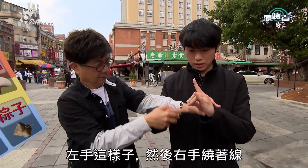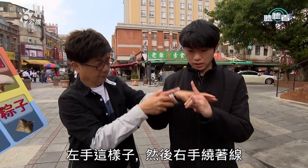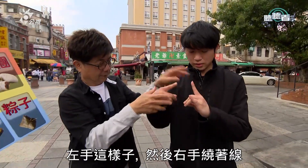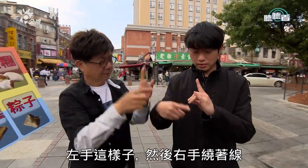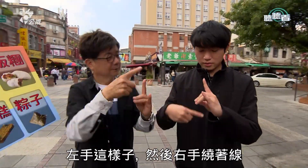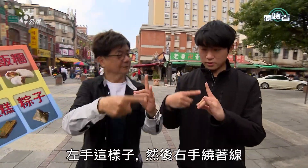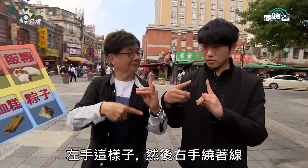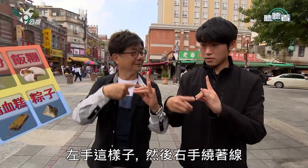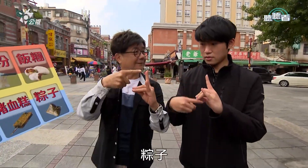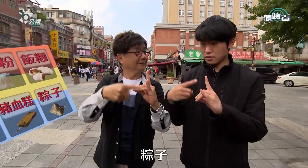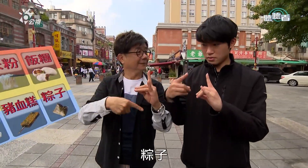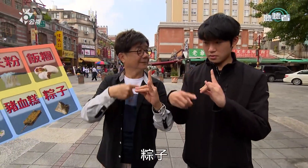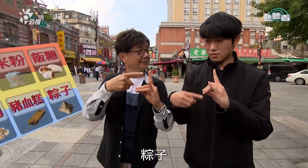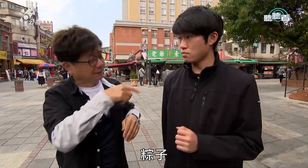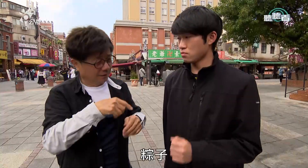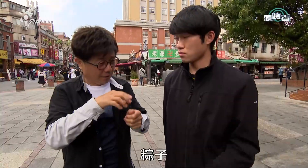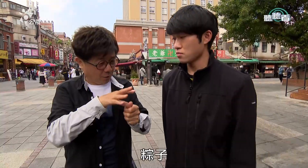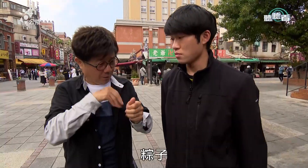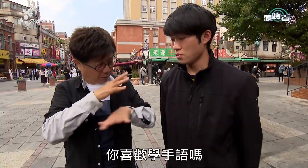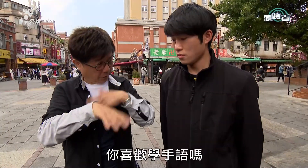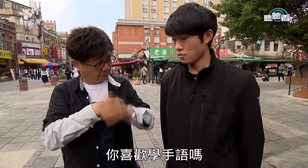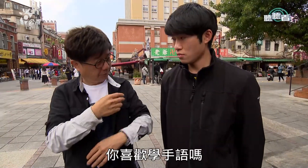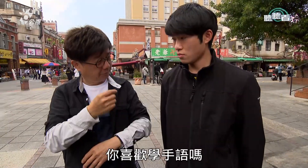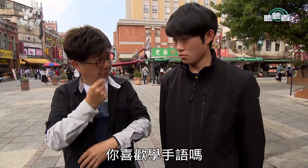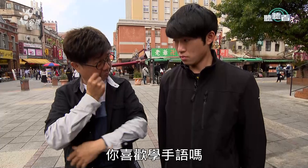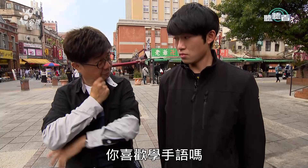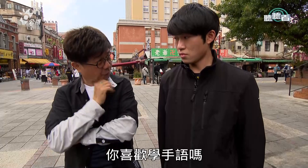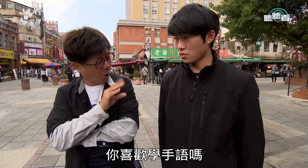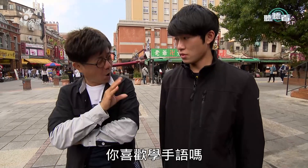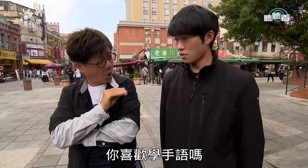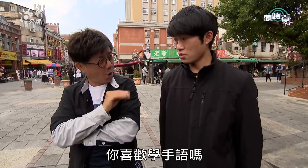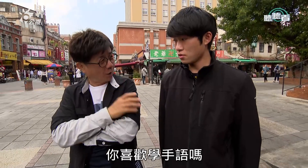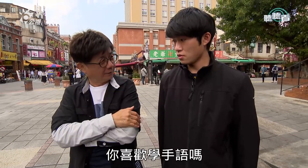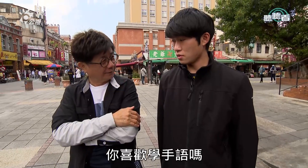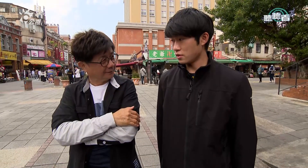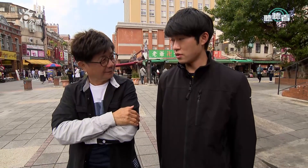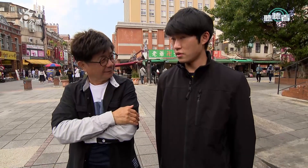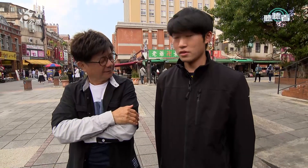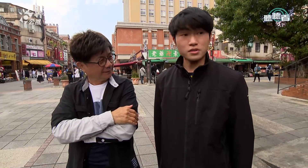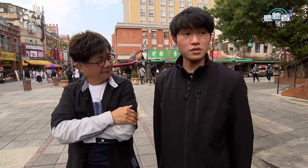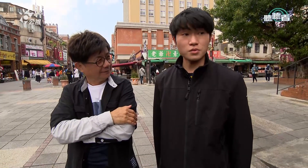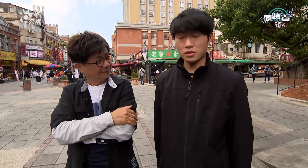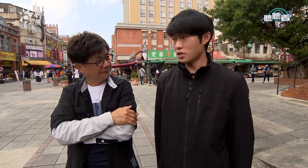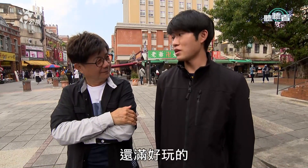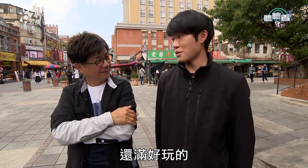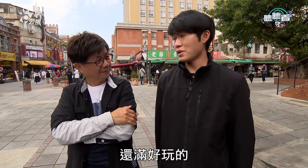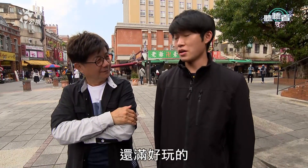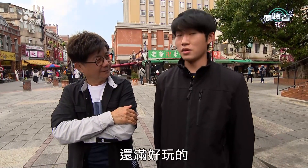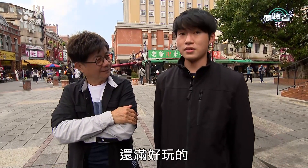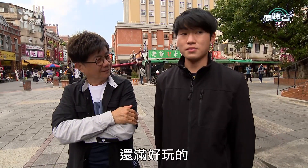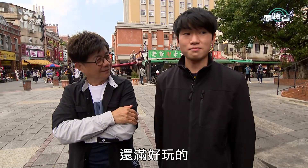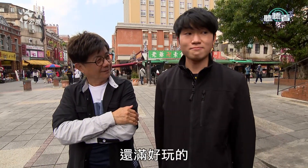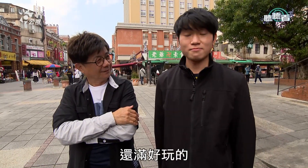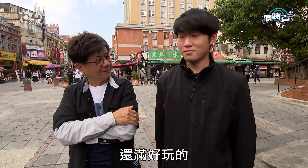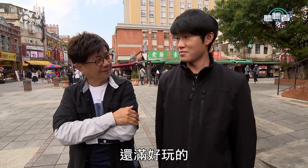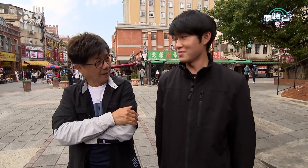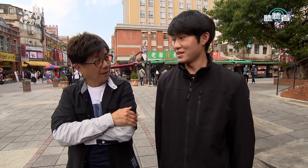线，粽子，你喜欢学手语吗？ 嗯，还蛮好玩的。